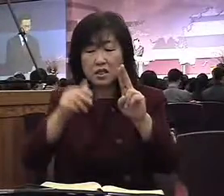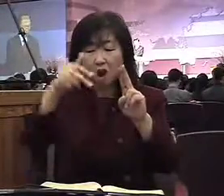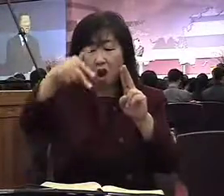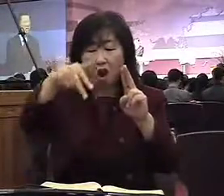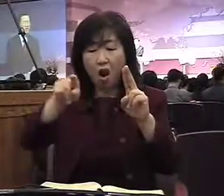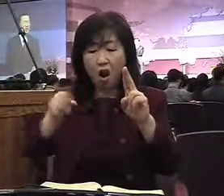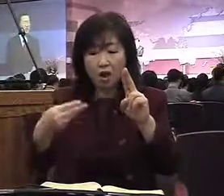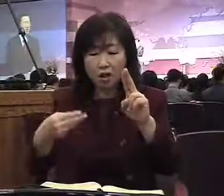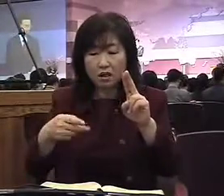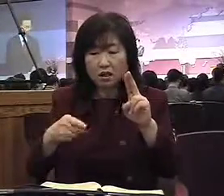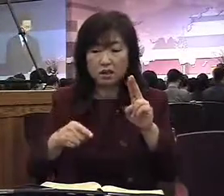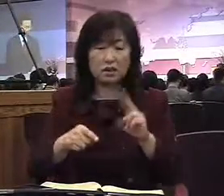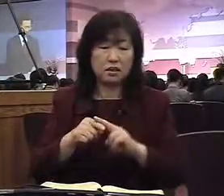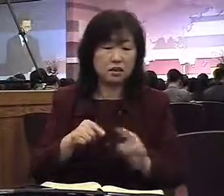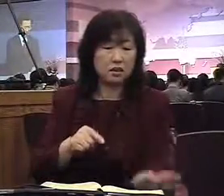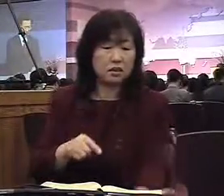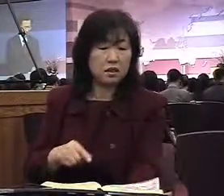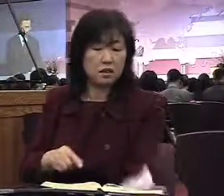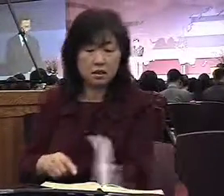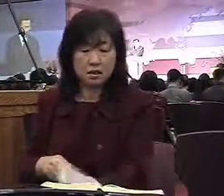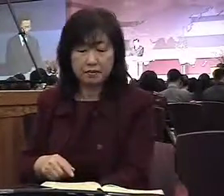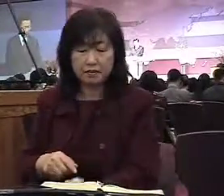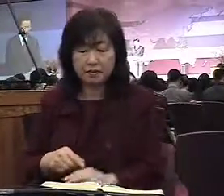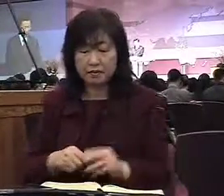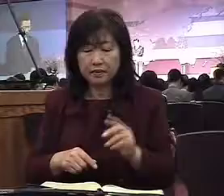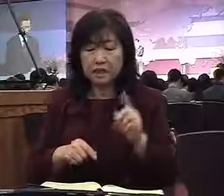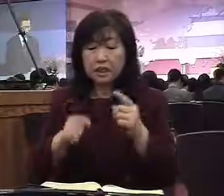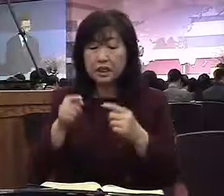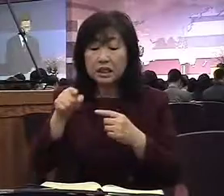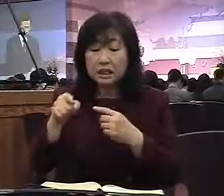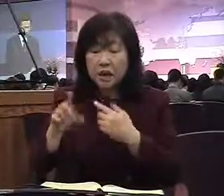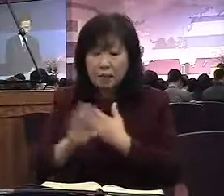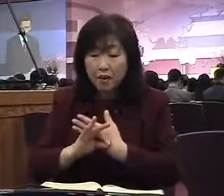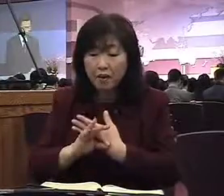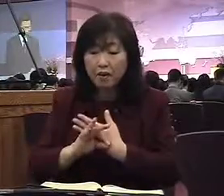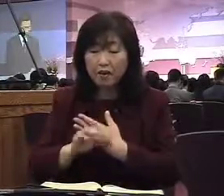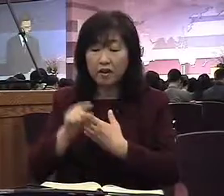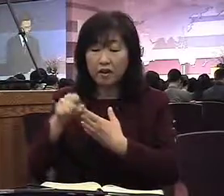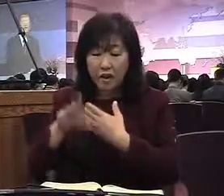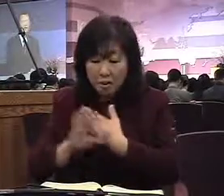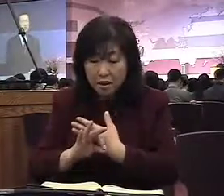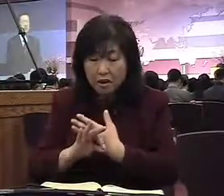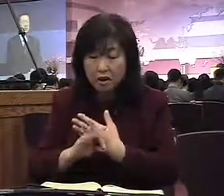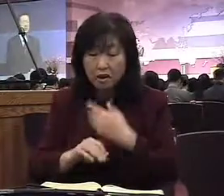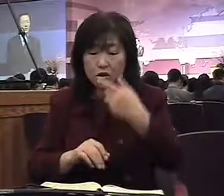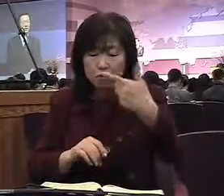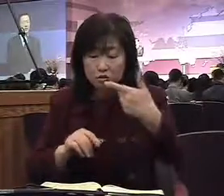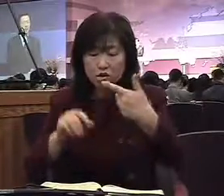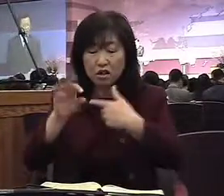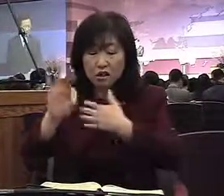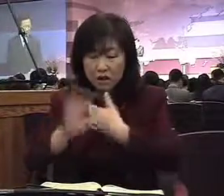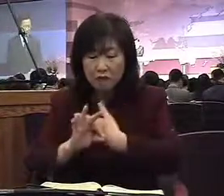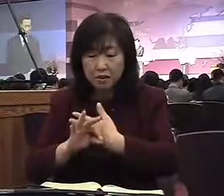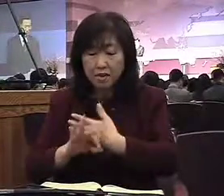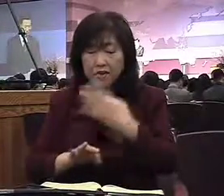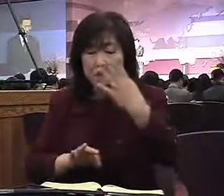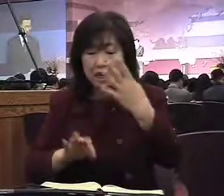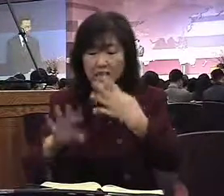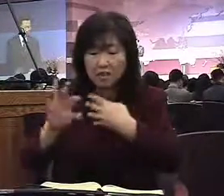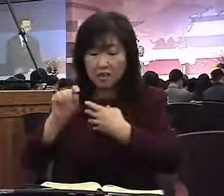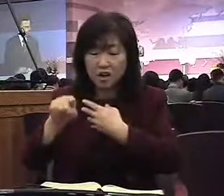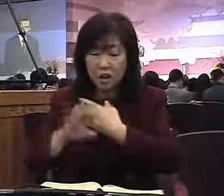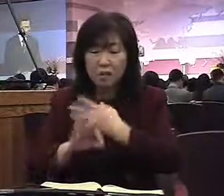보면 그리하면 그랬죠. 또 4절에도 그리하면, 6절에도 그리하면, 또 10절에도 그리하면 되어